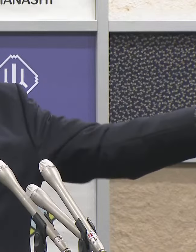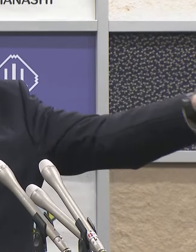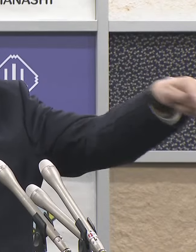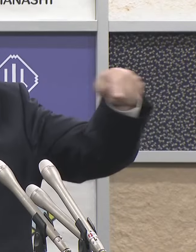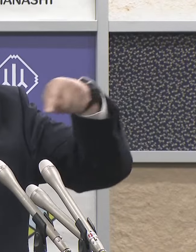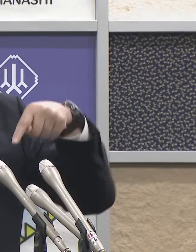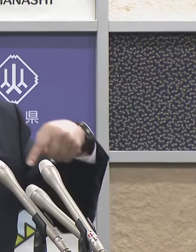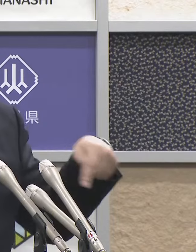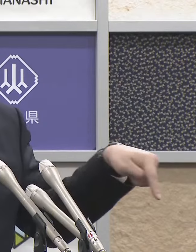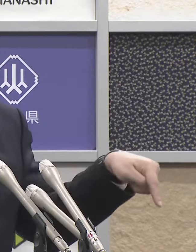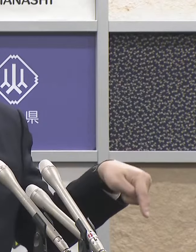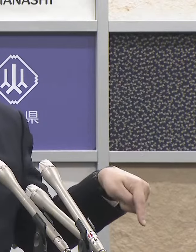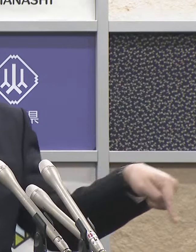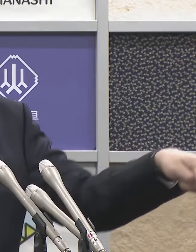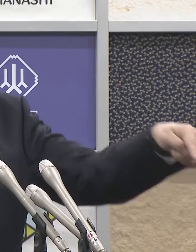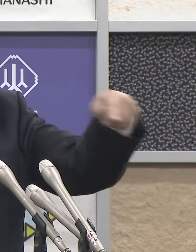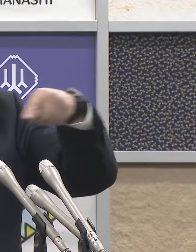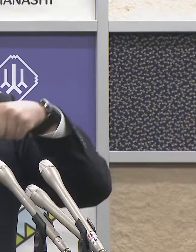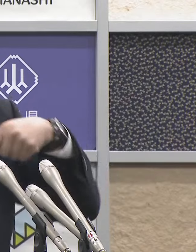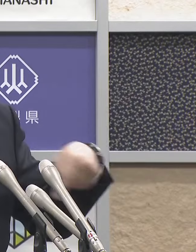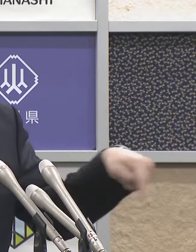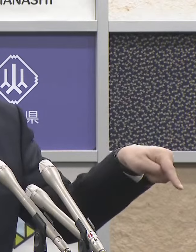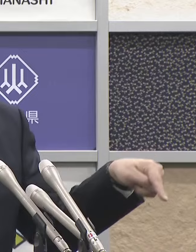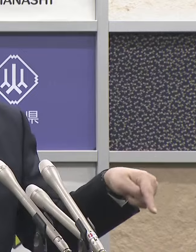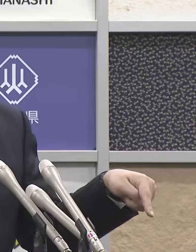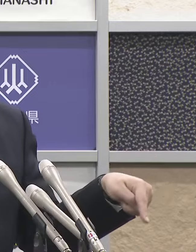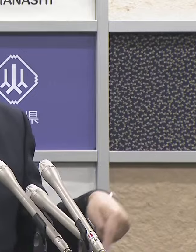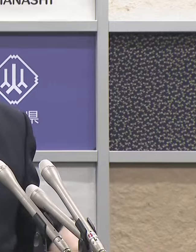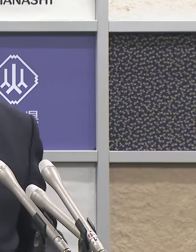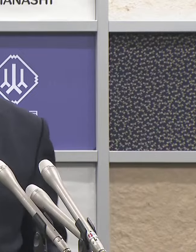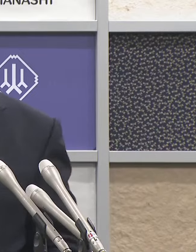山防災という形でこう人の移動ができれば、